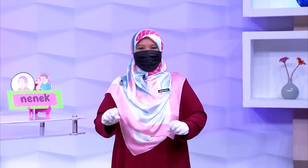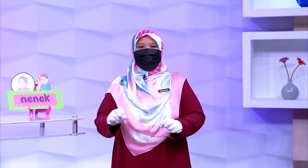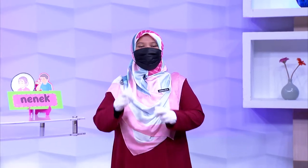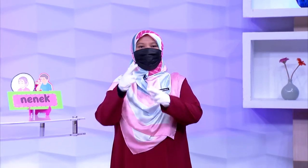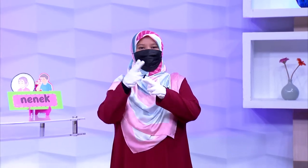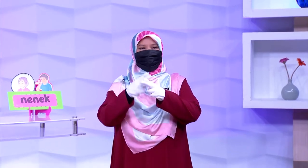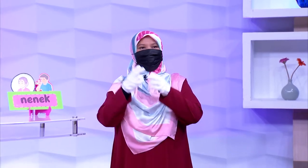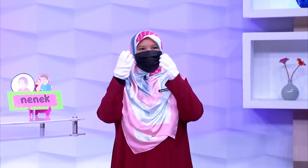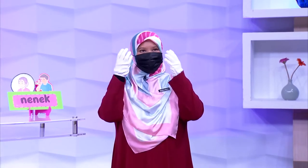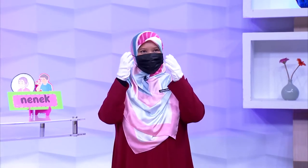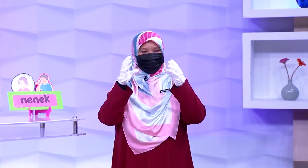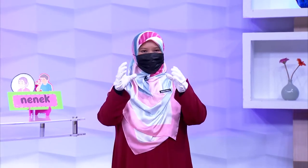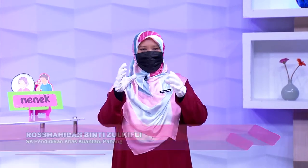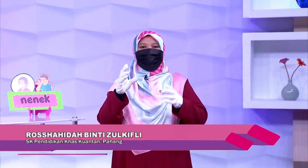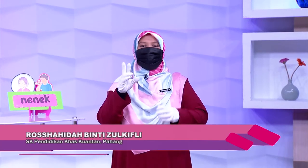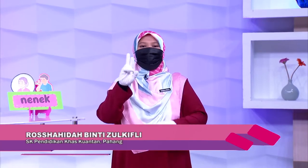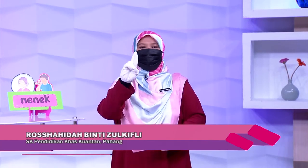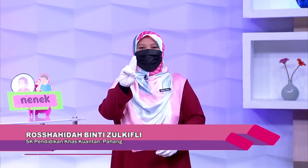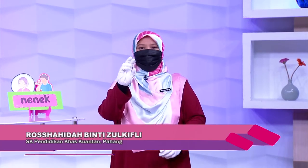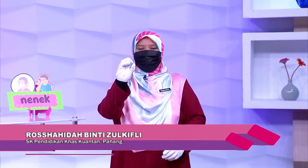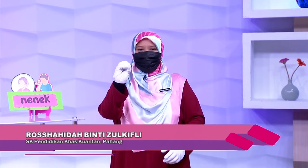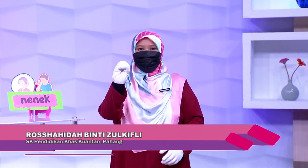kenal ngecek gua harus